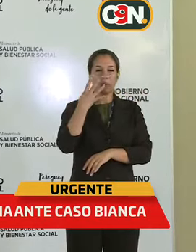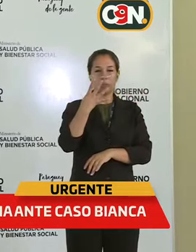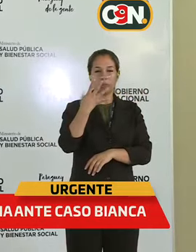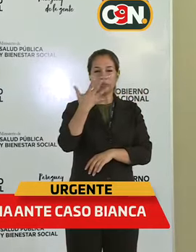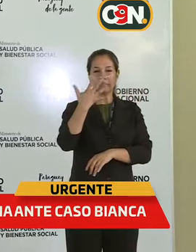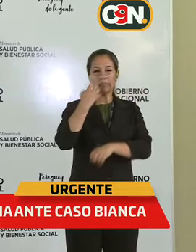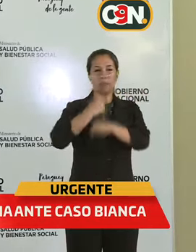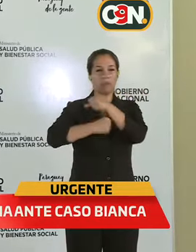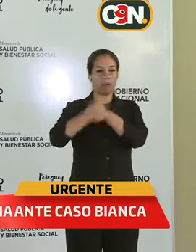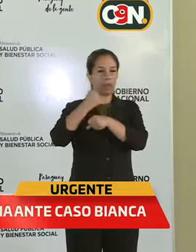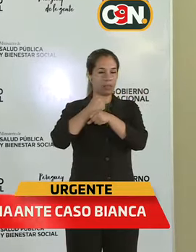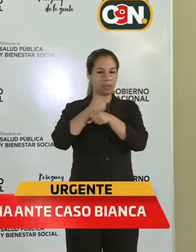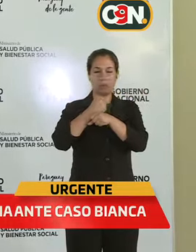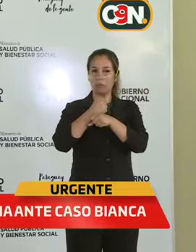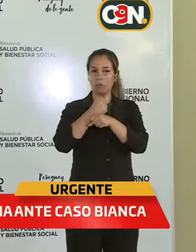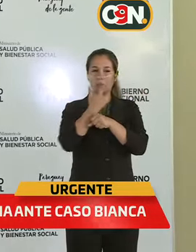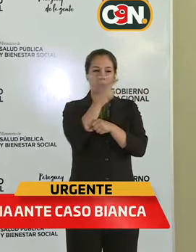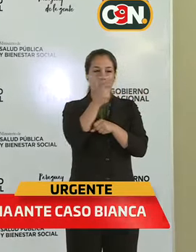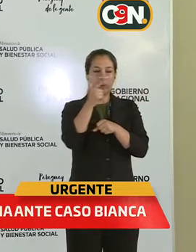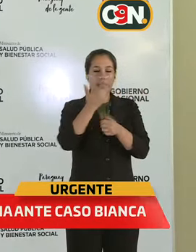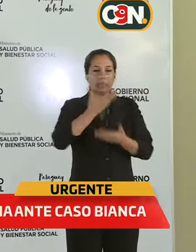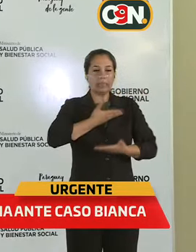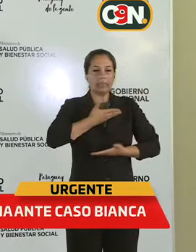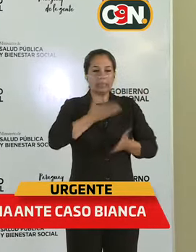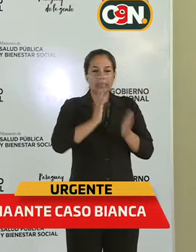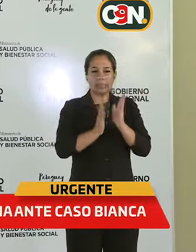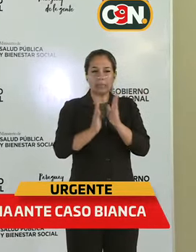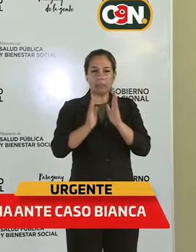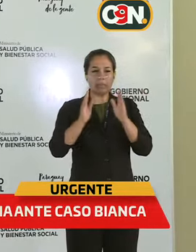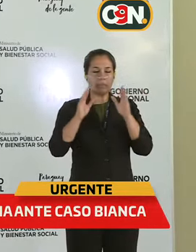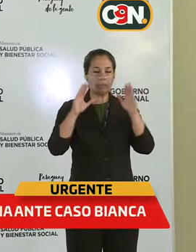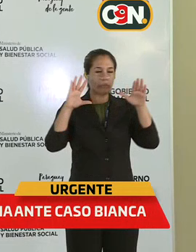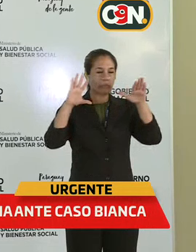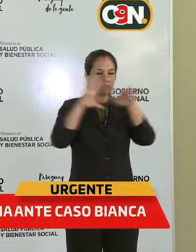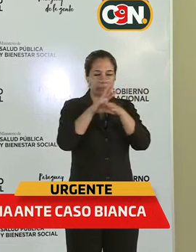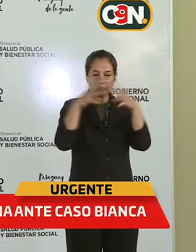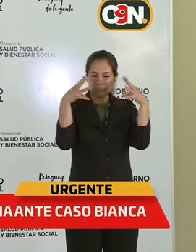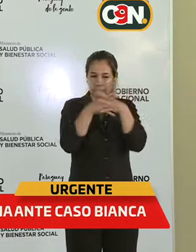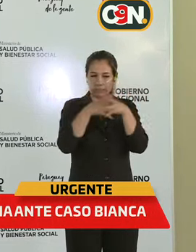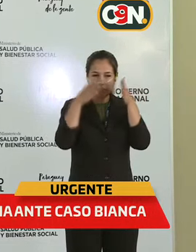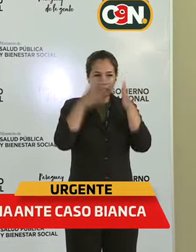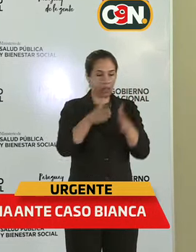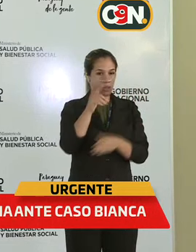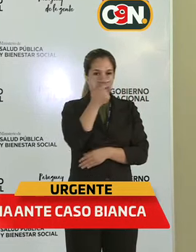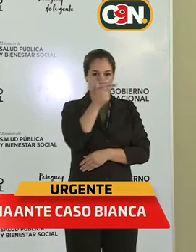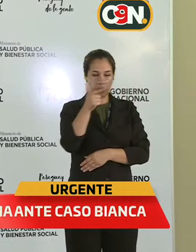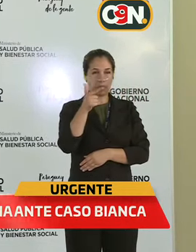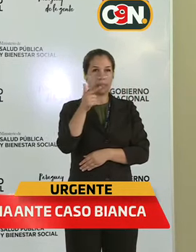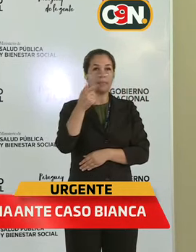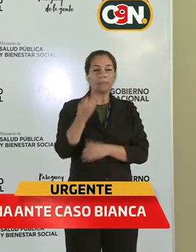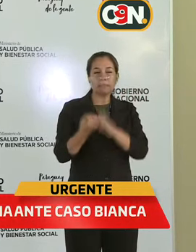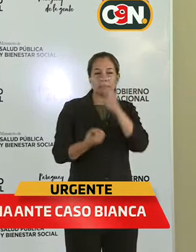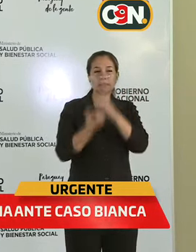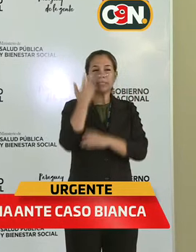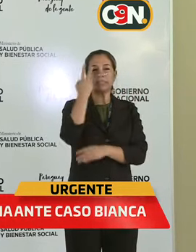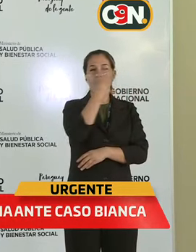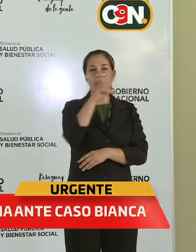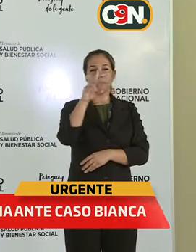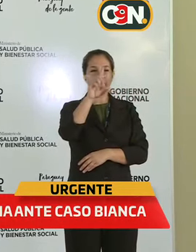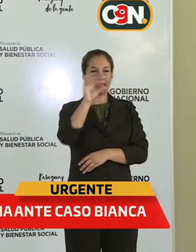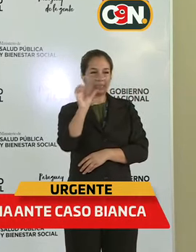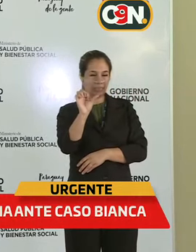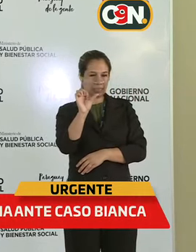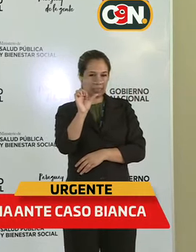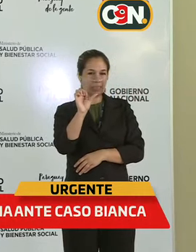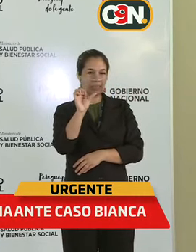no tenía ningún tipo de tratamiento específico. A partir del 2016